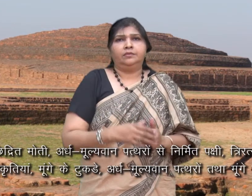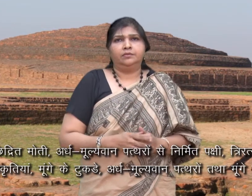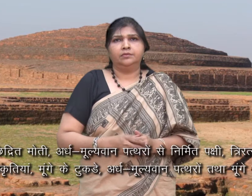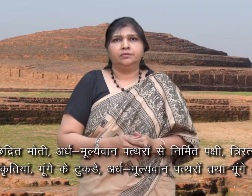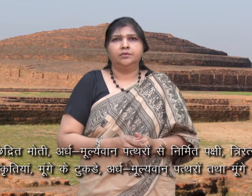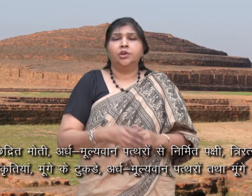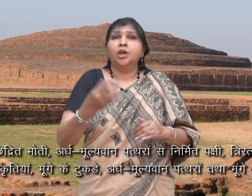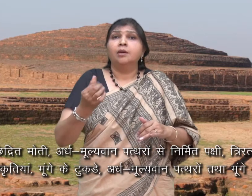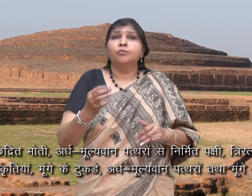मूंगे के टुकड़े,